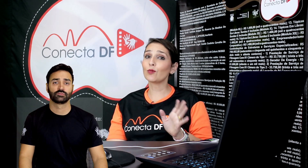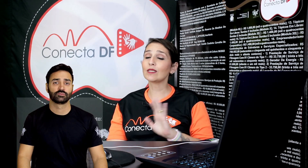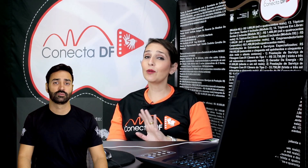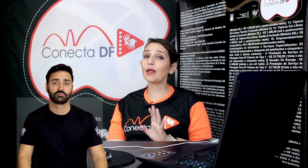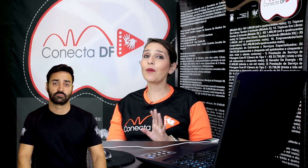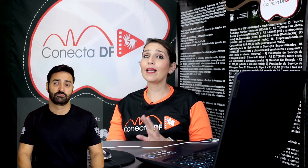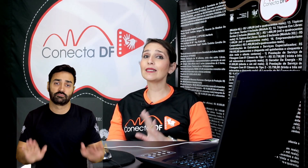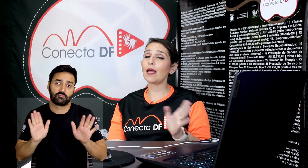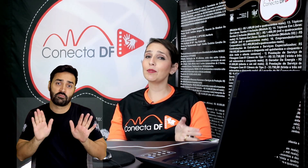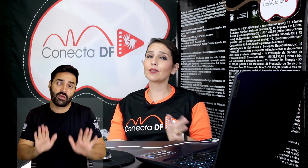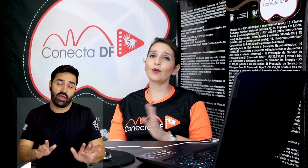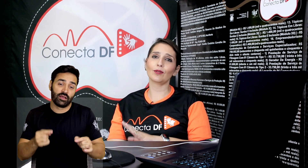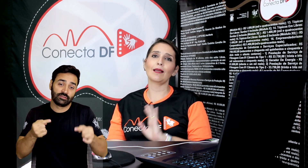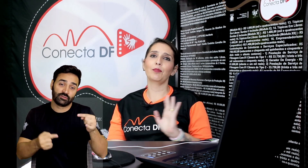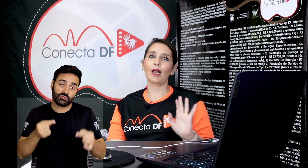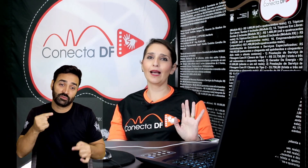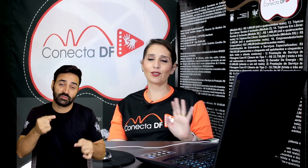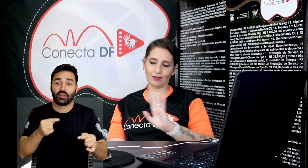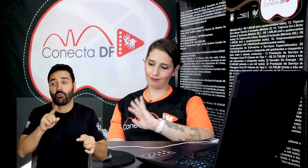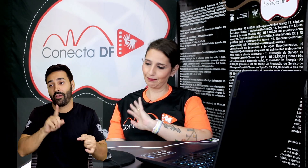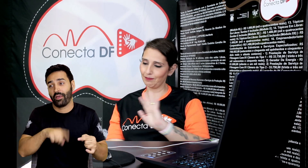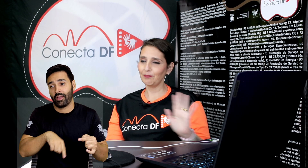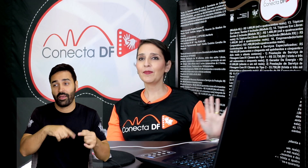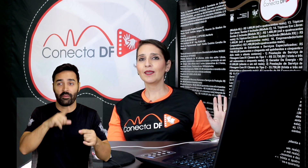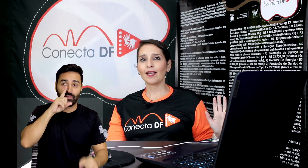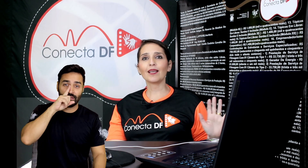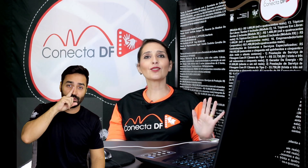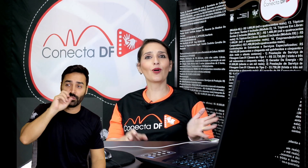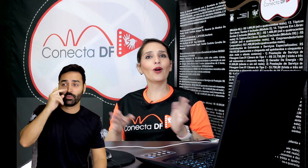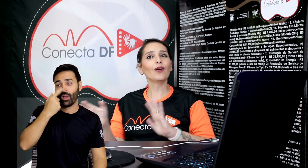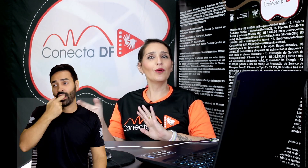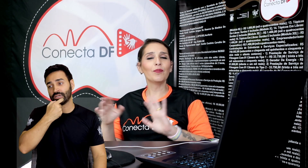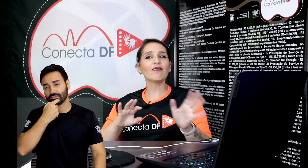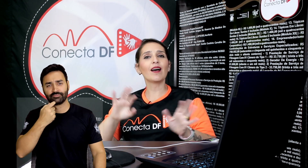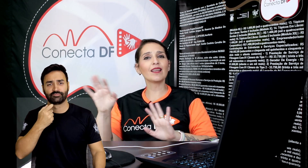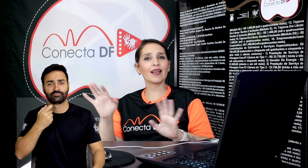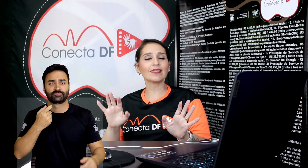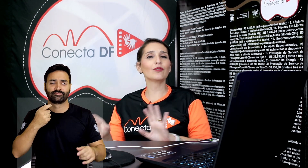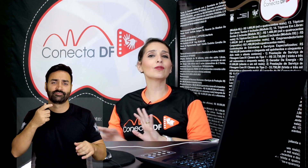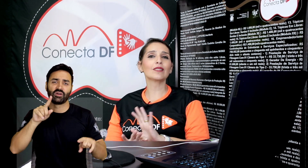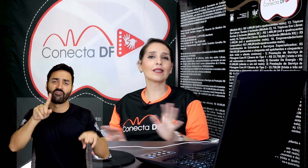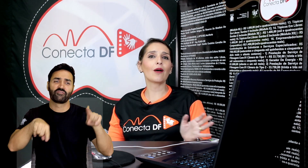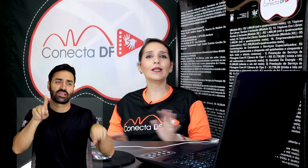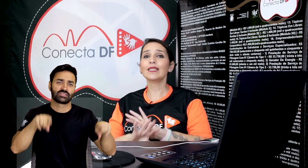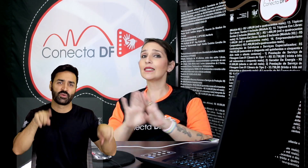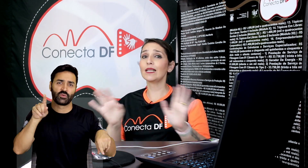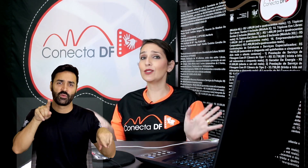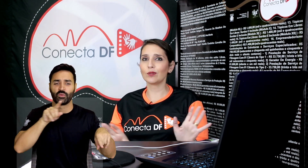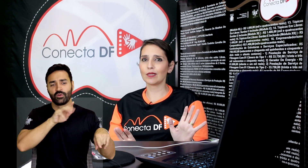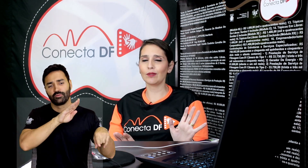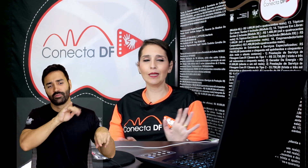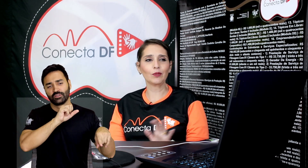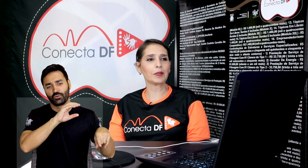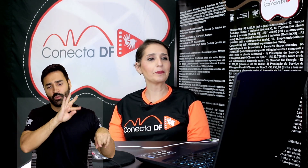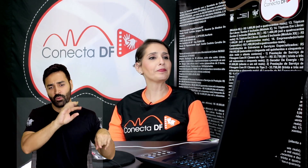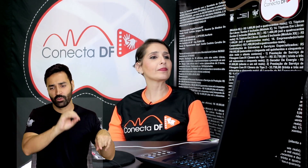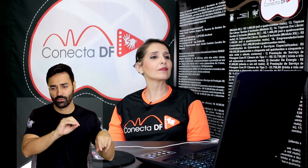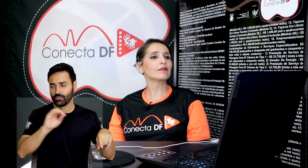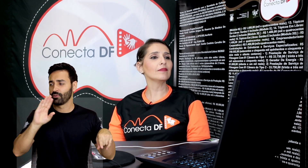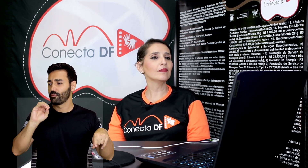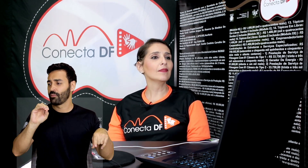na discussão não é se é biscoito ou se é bolacha. É só uma variação no sinal ali sem discussão